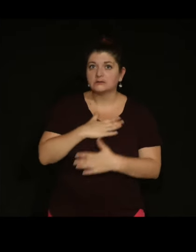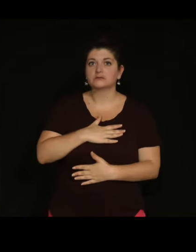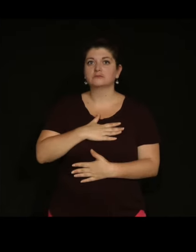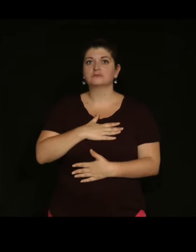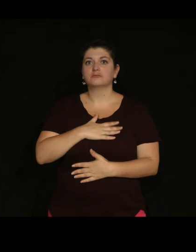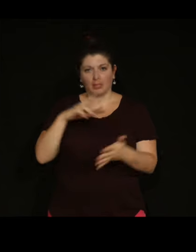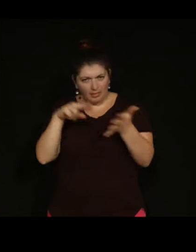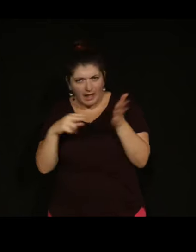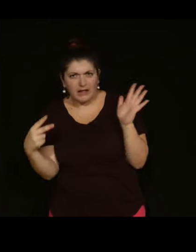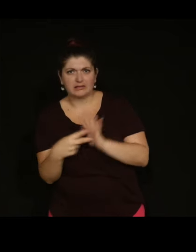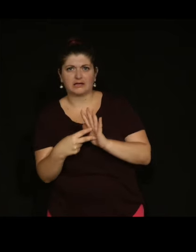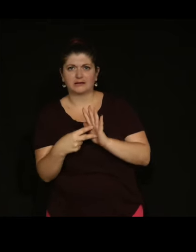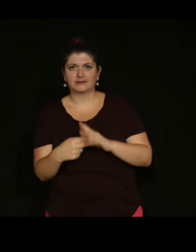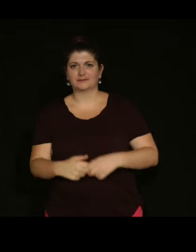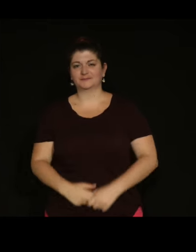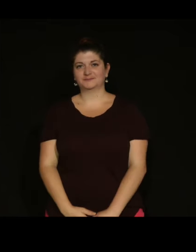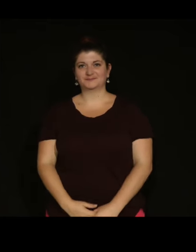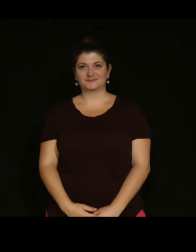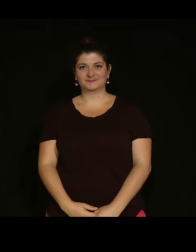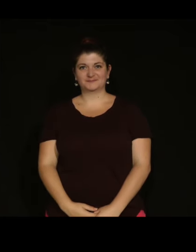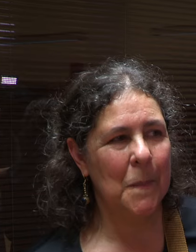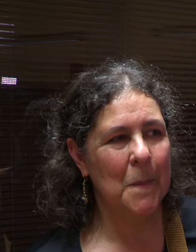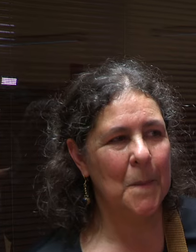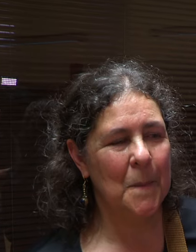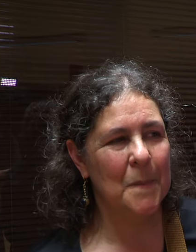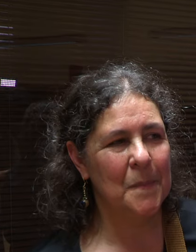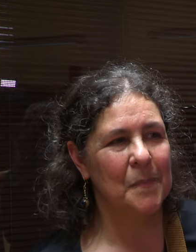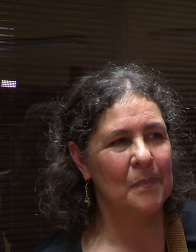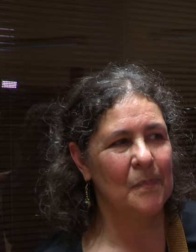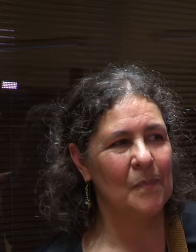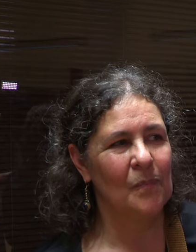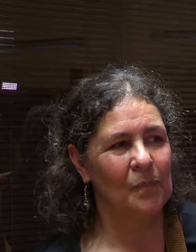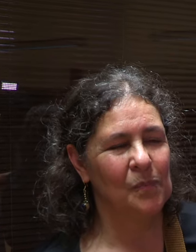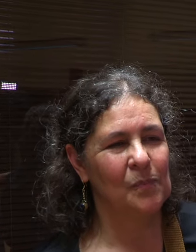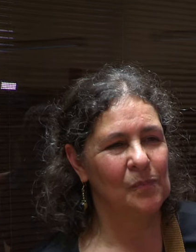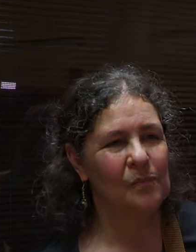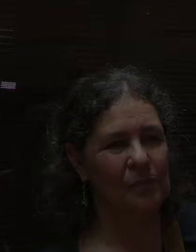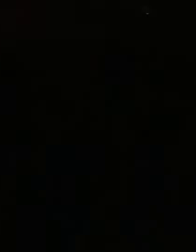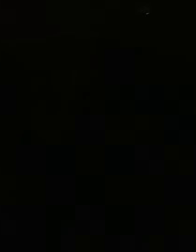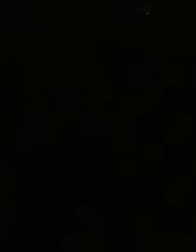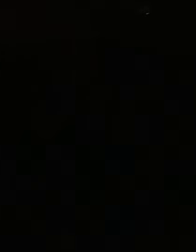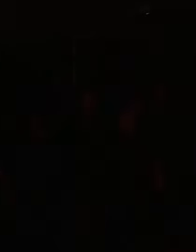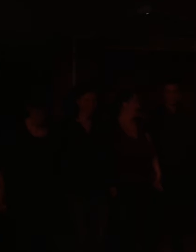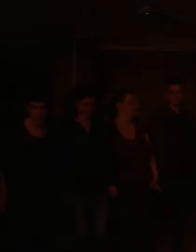plaisir, technique.